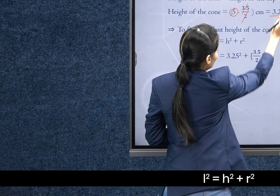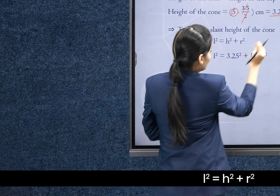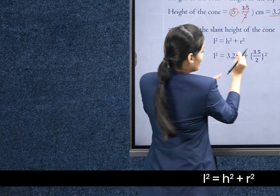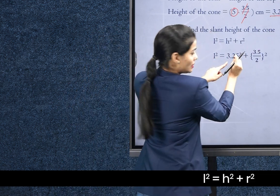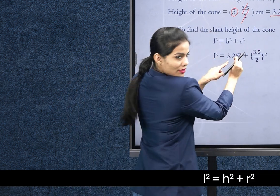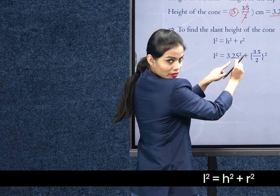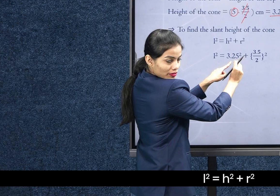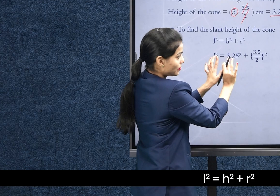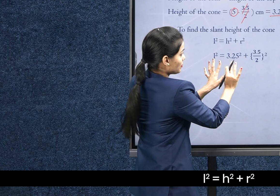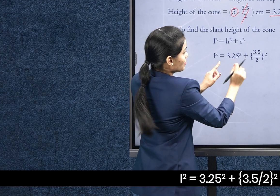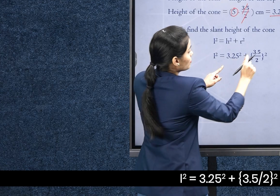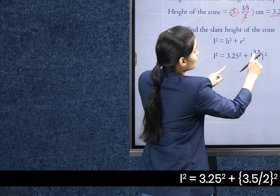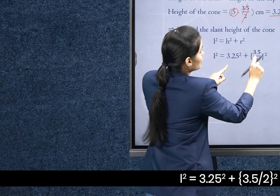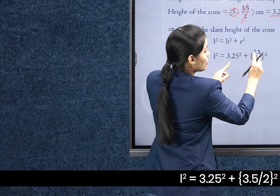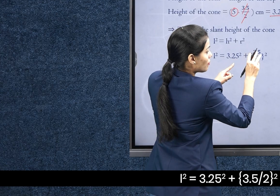अधिक R2. L2 बरोबर